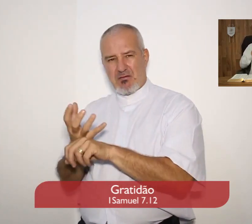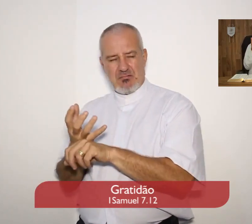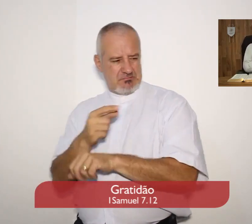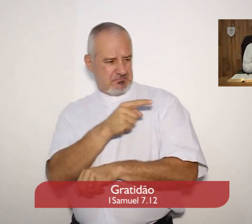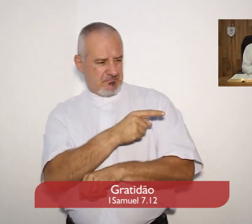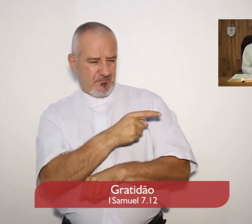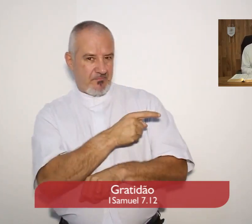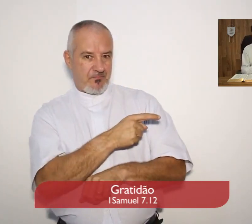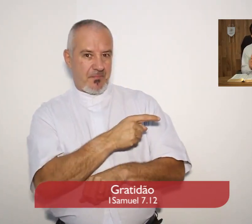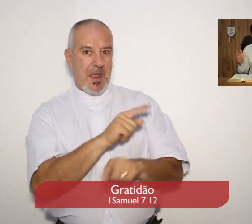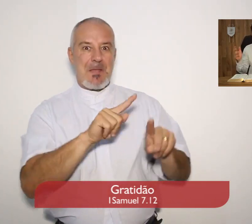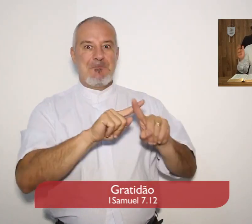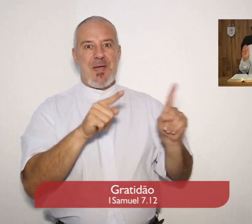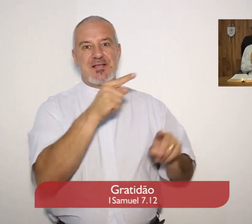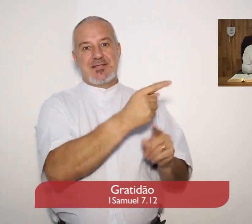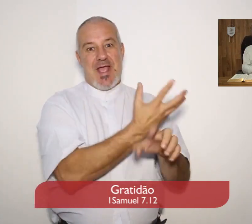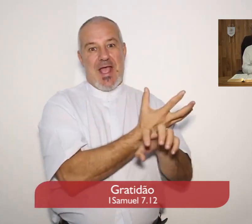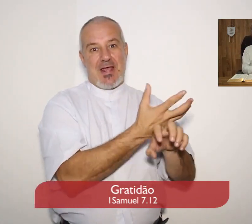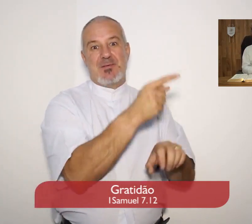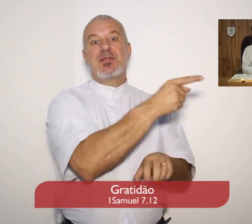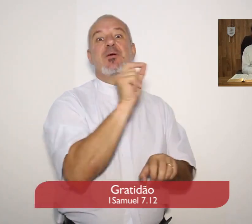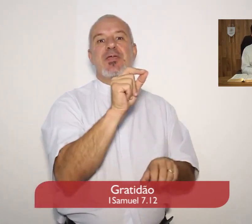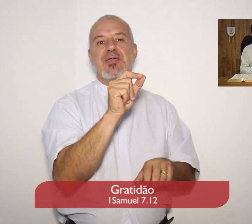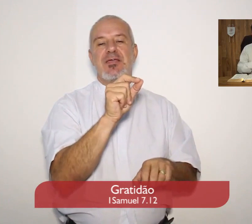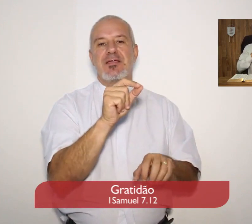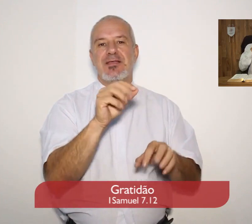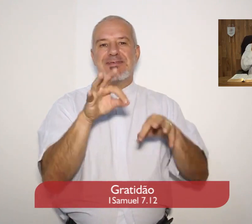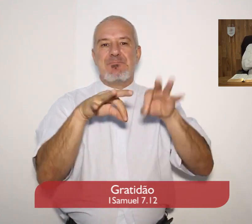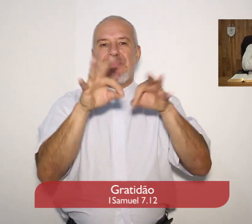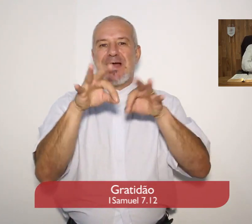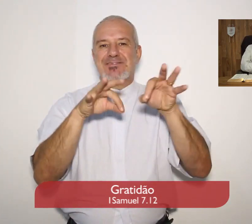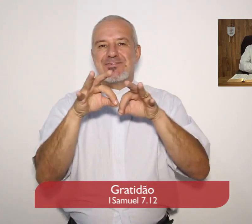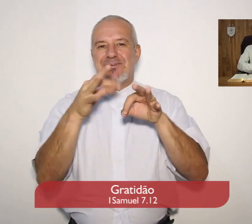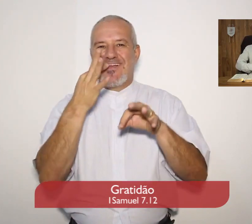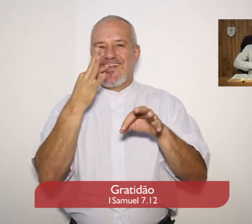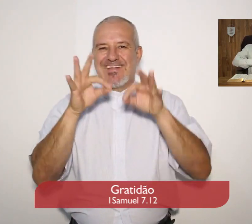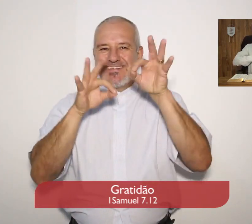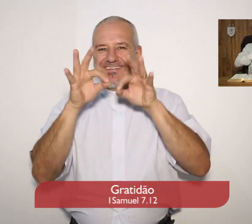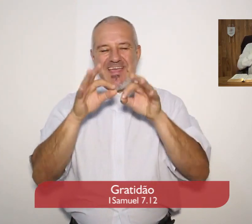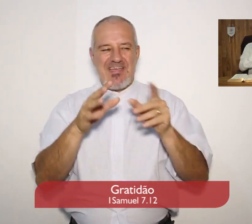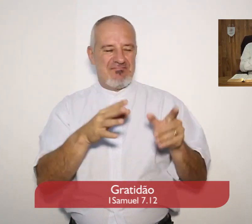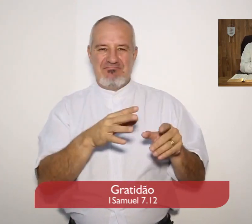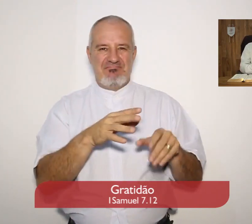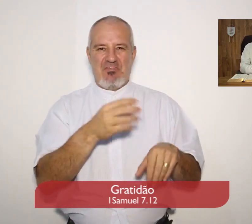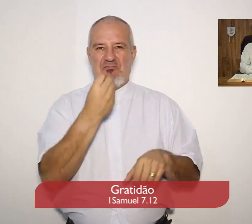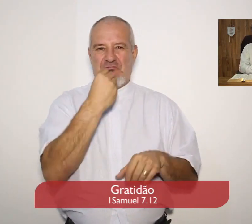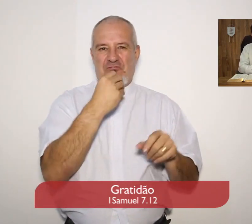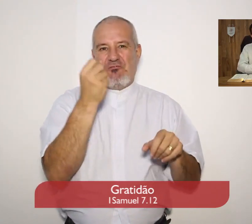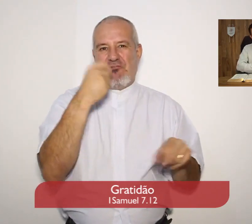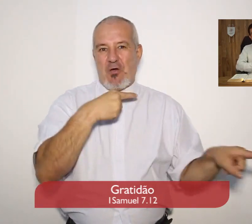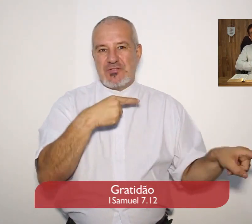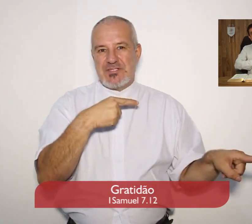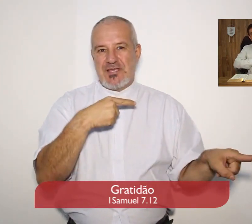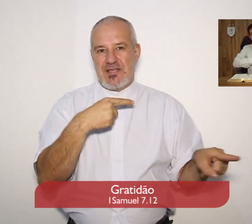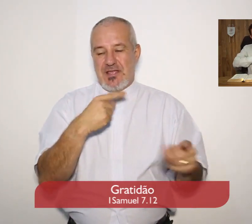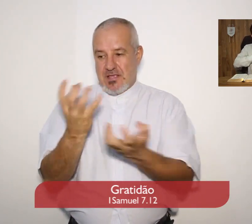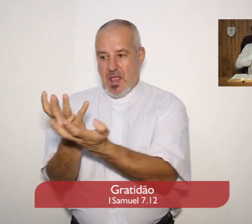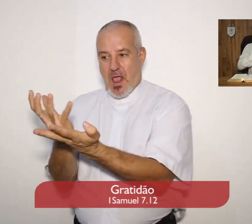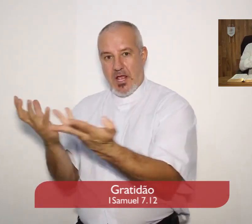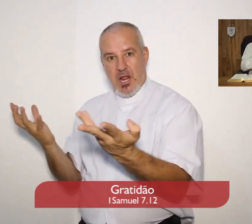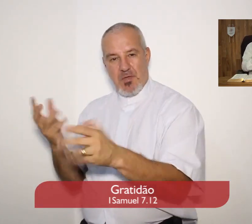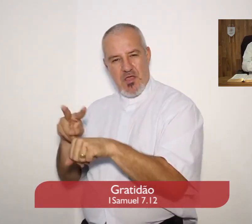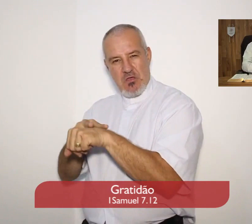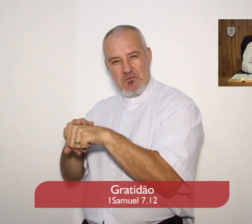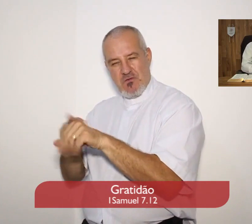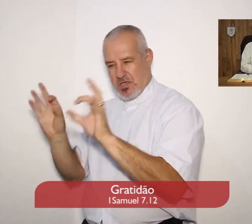se a grama for natural, quando chega o inverno, ela tem aquele processo, né? Aquele processo, né? As folhas,